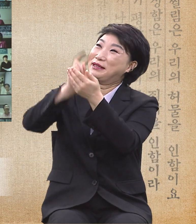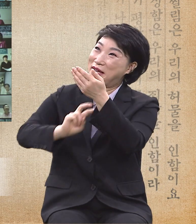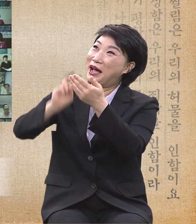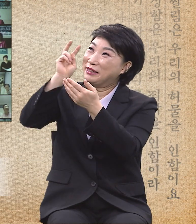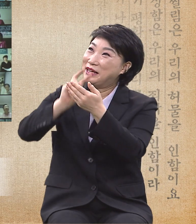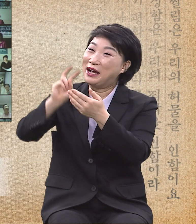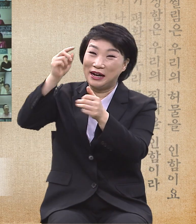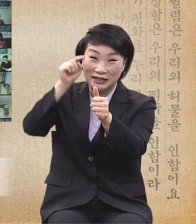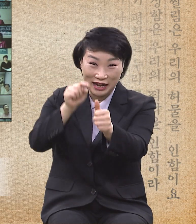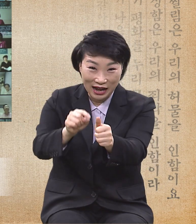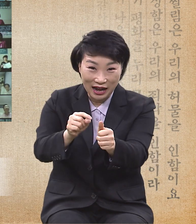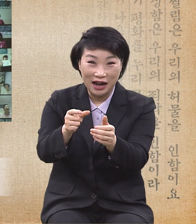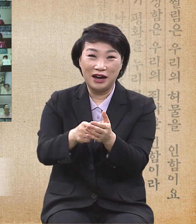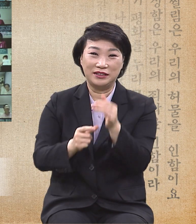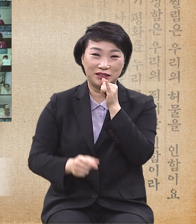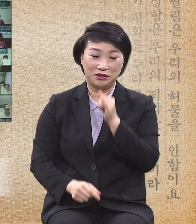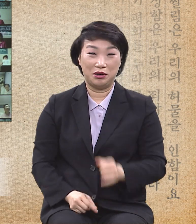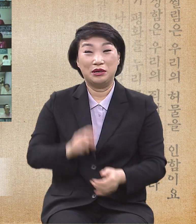찬양할지어다.